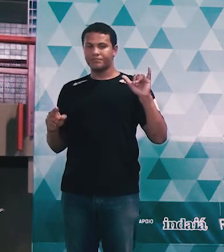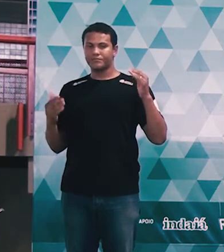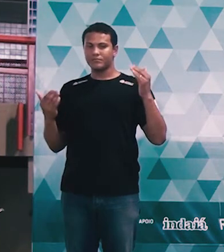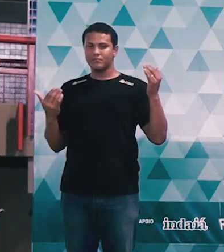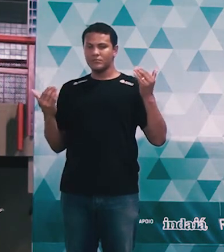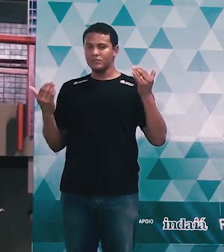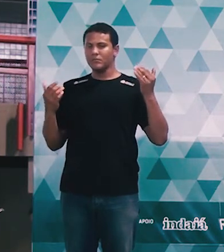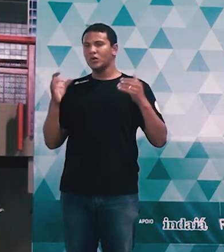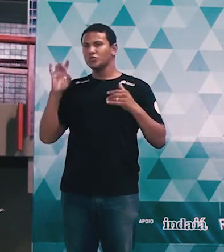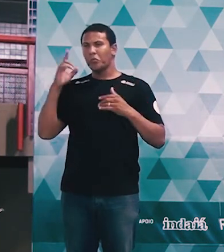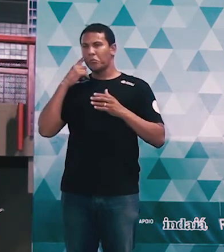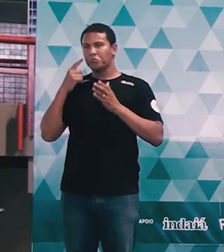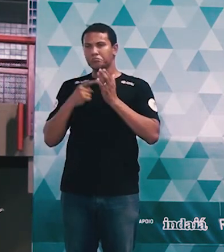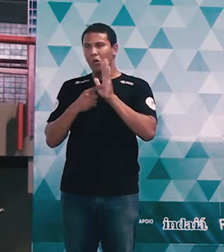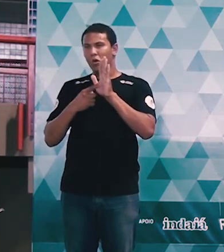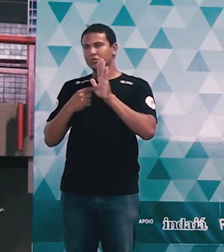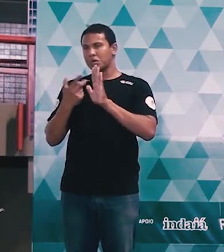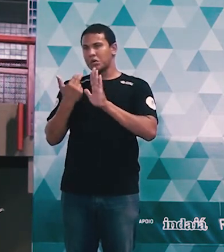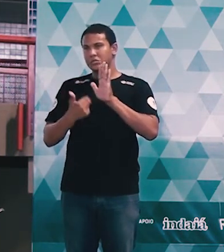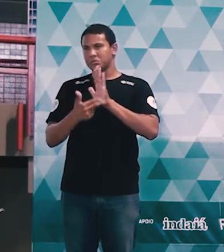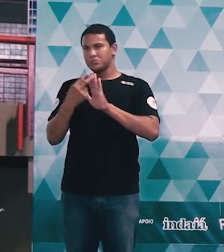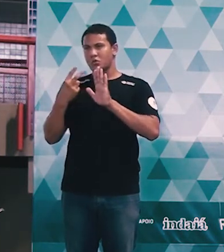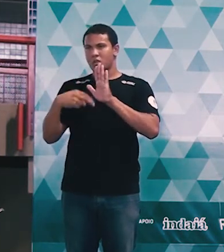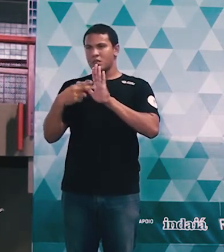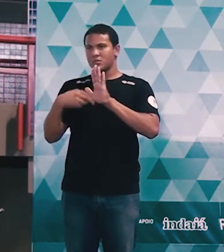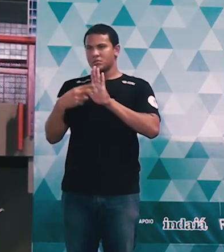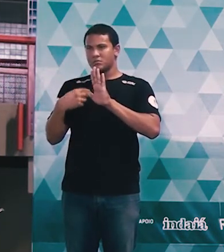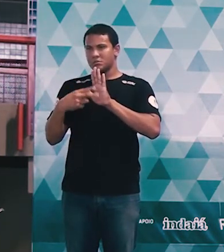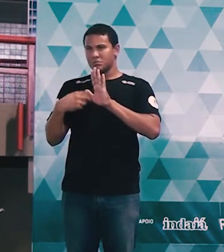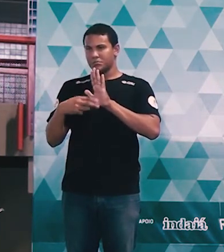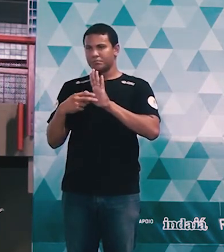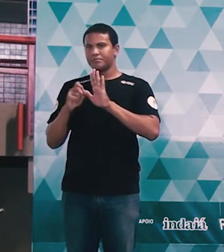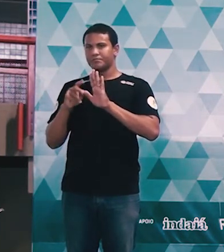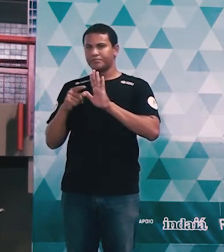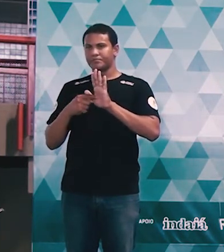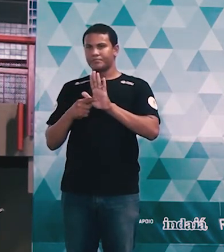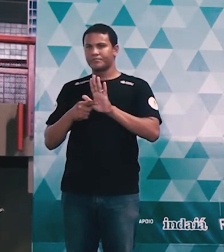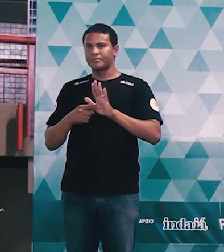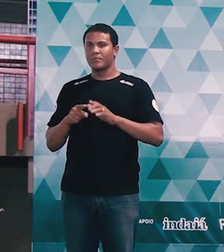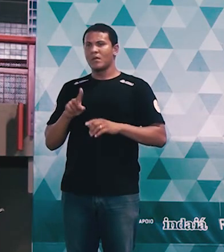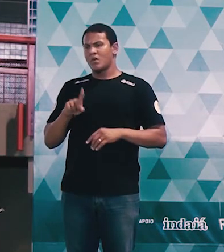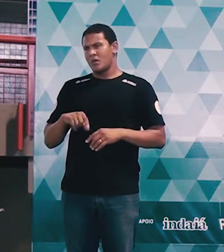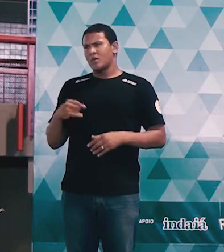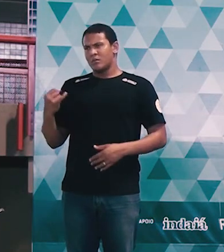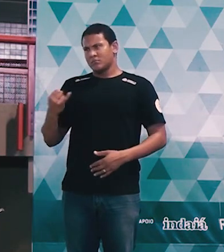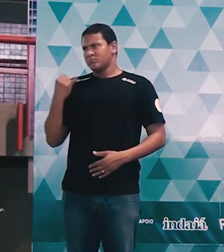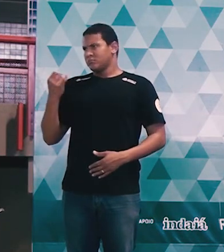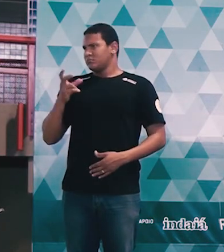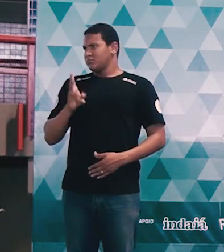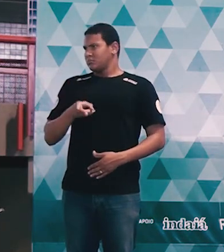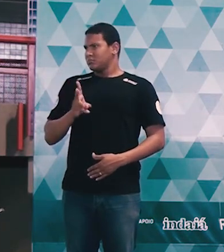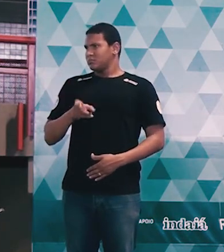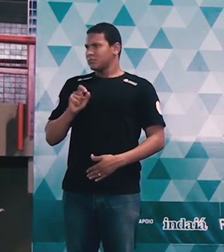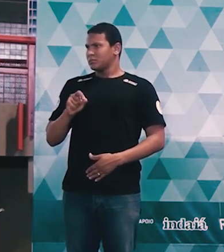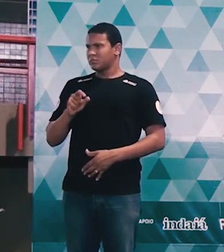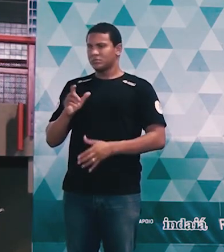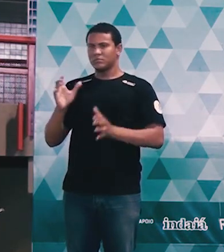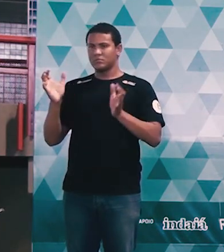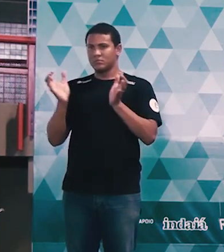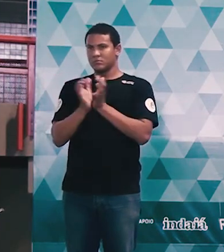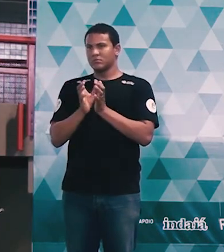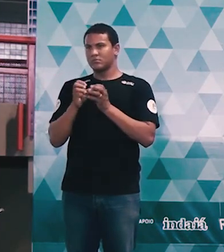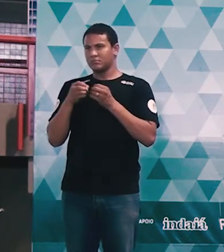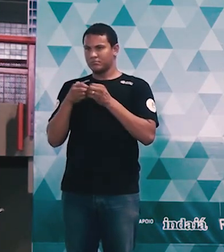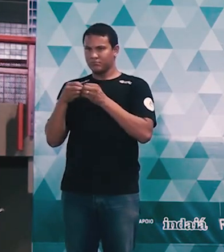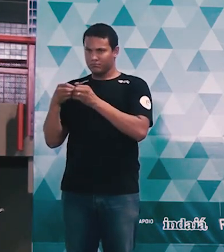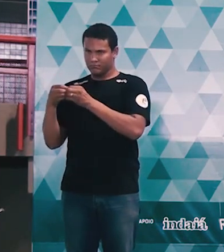elementos estão mais afastados da média. Para a gente é sempre interessante que os conjuntos estejam mais